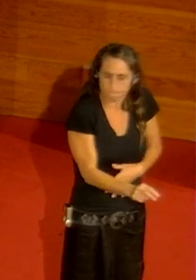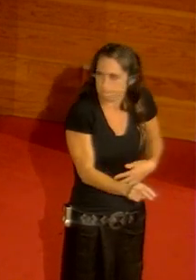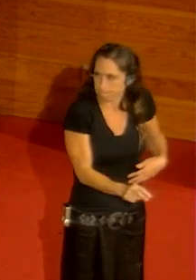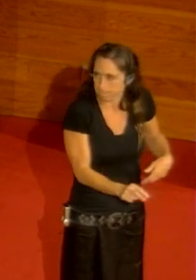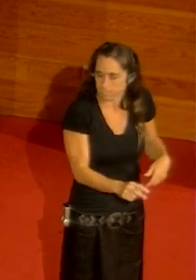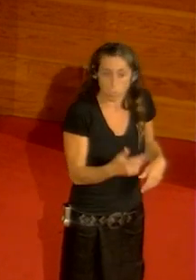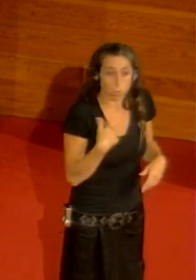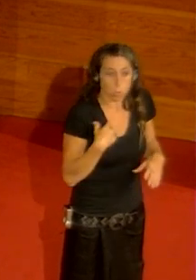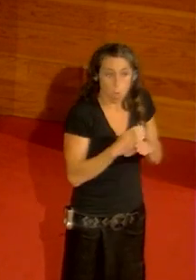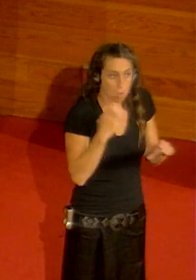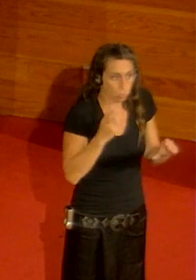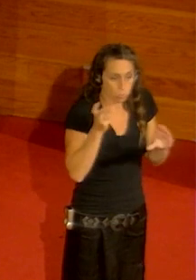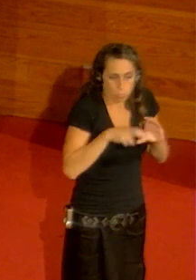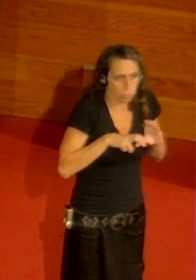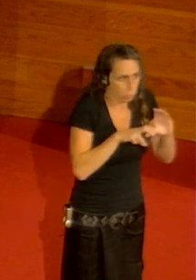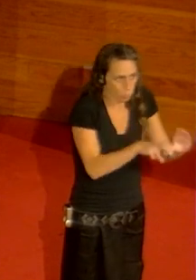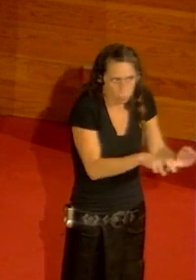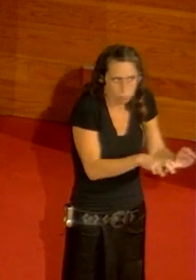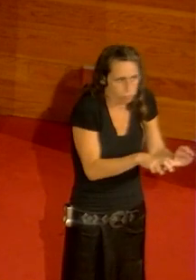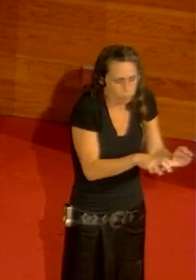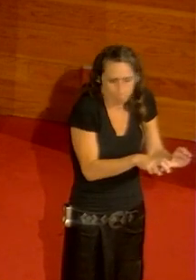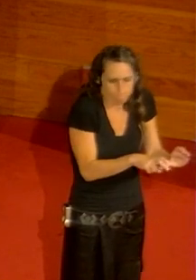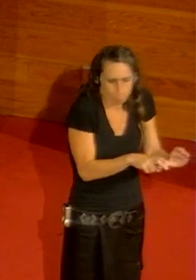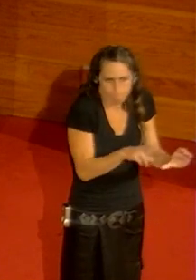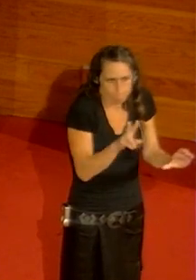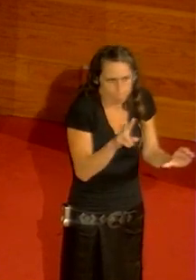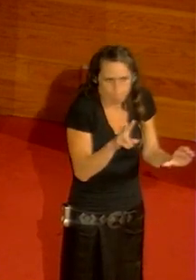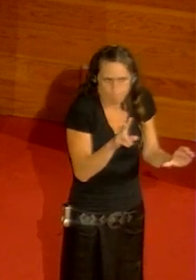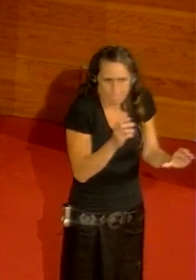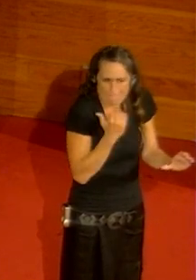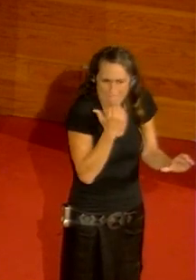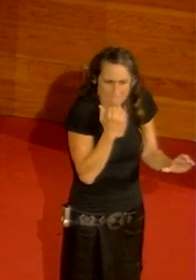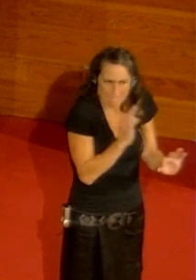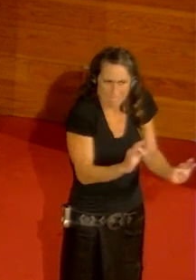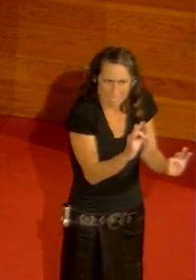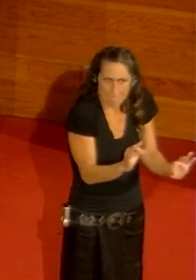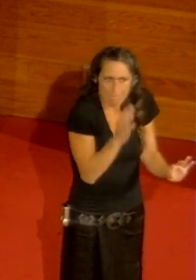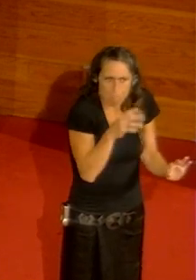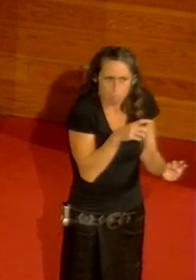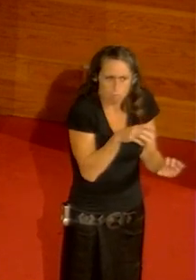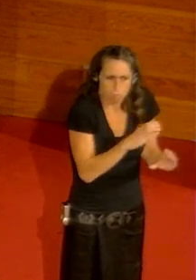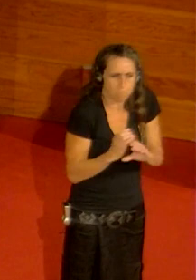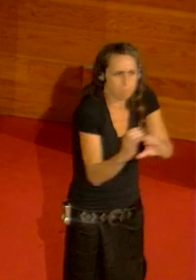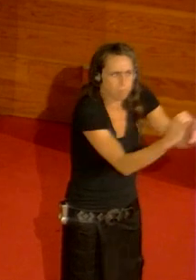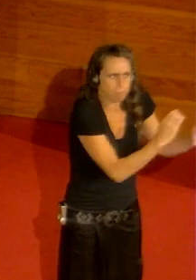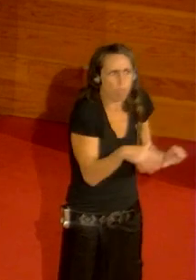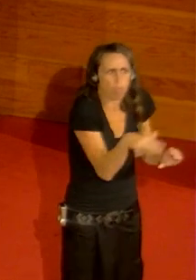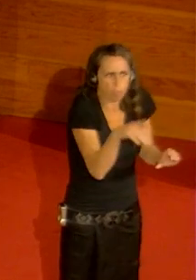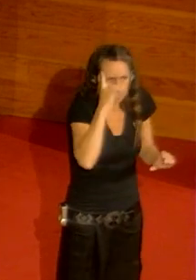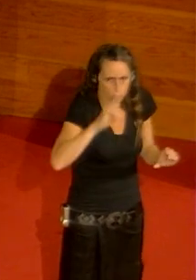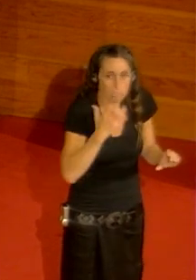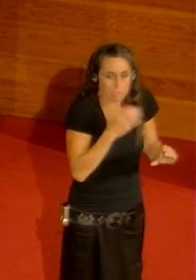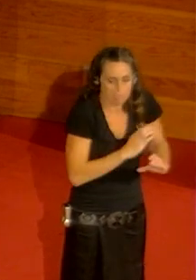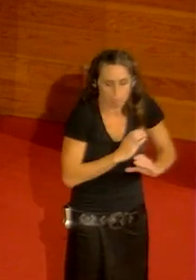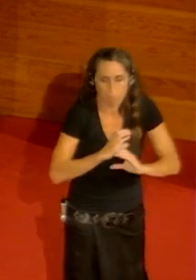por ejemplo apenas cojo autobuses si no sé qué trayecto hacen Porque si atraviesan el barrio Ultra ortodoxo pues puede ser un problema